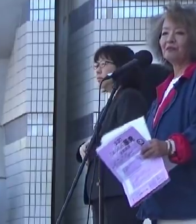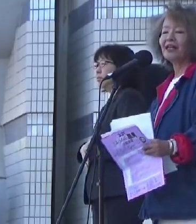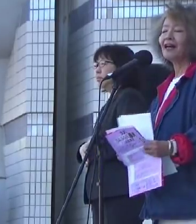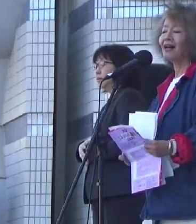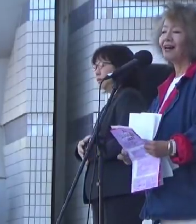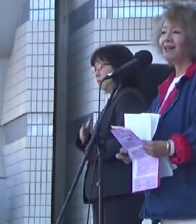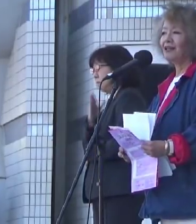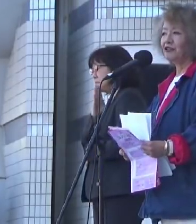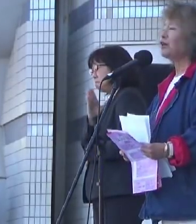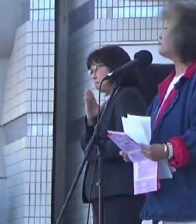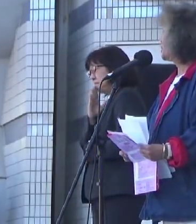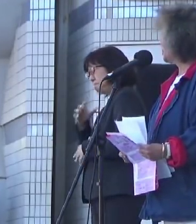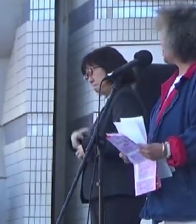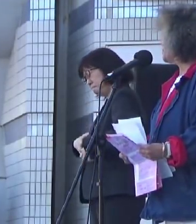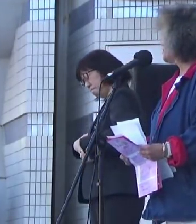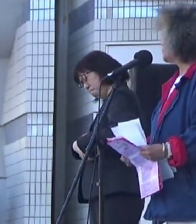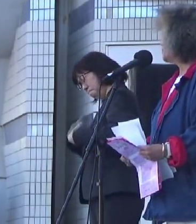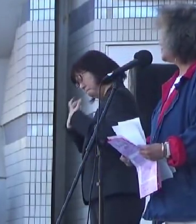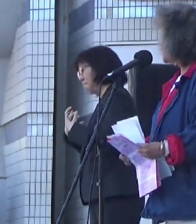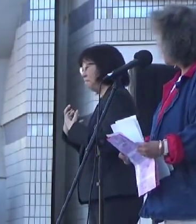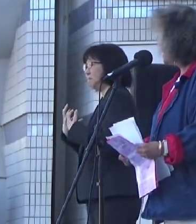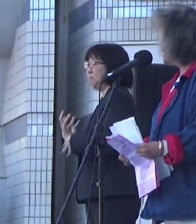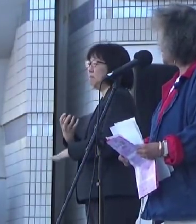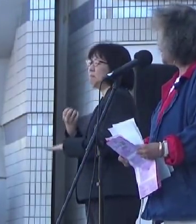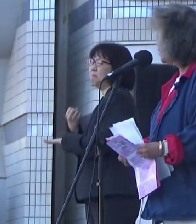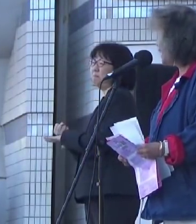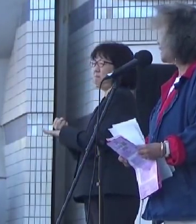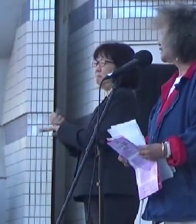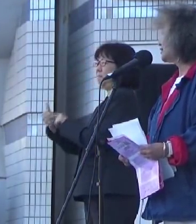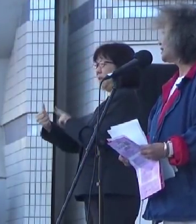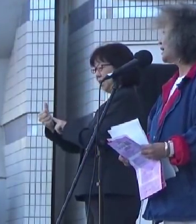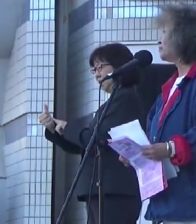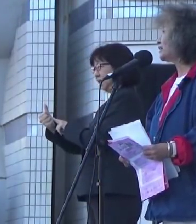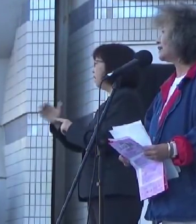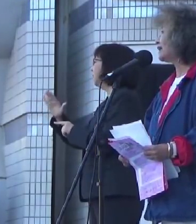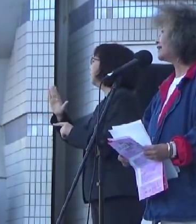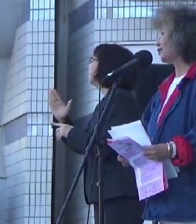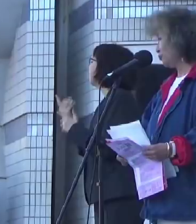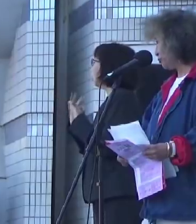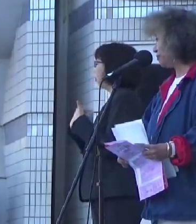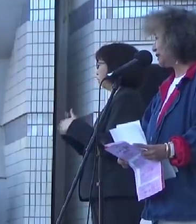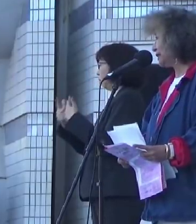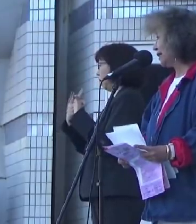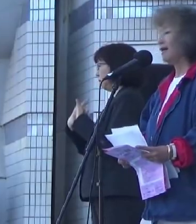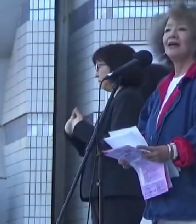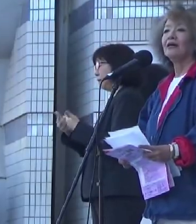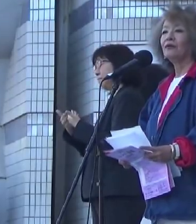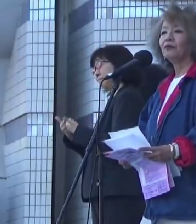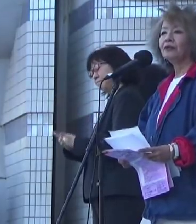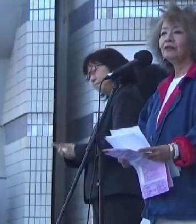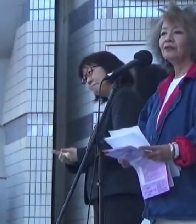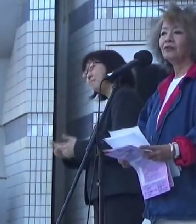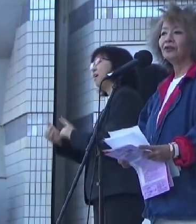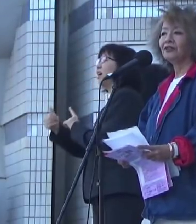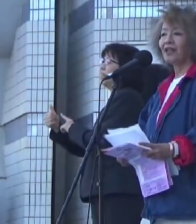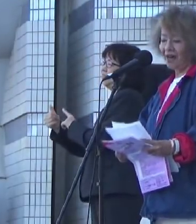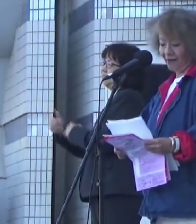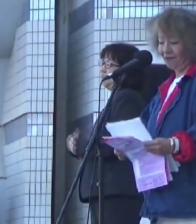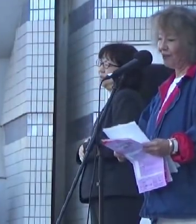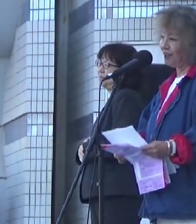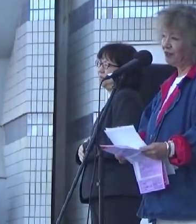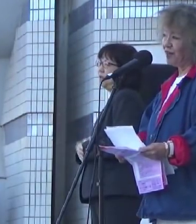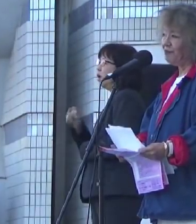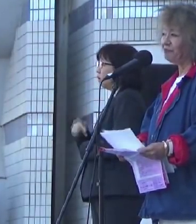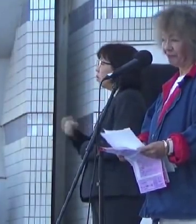を秘めながら、普段はとても照れ屋な淵上さんだったと思います。ここに来る途中